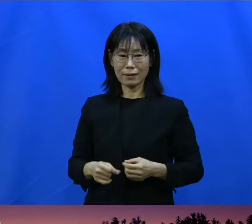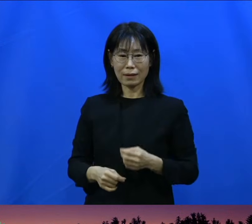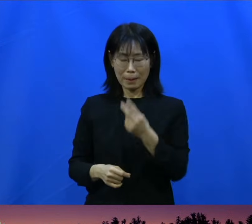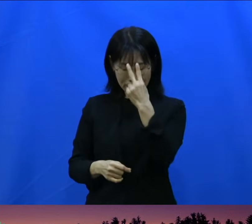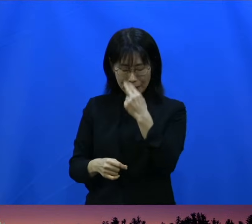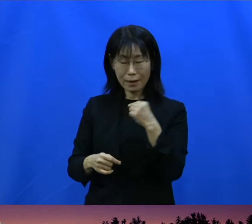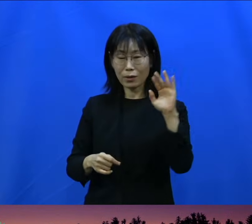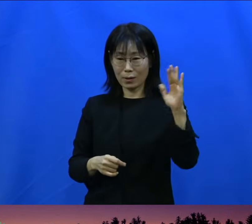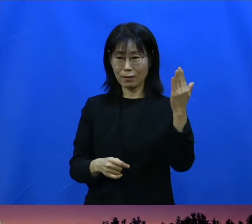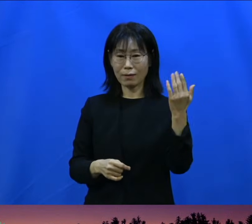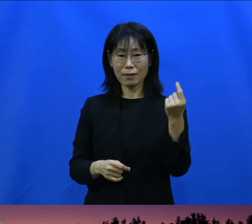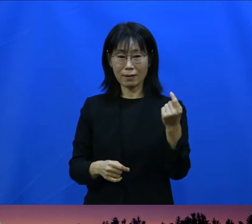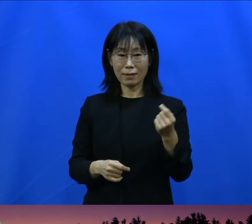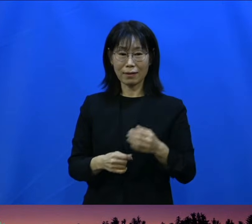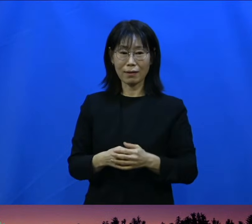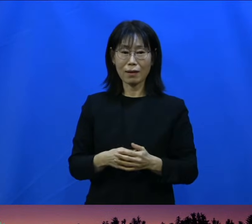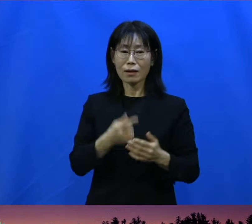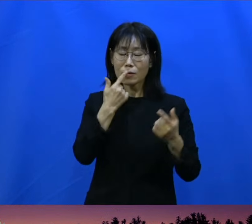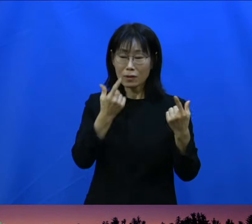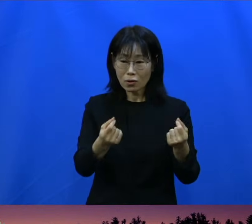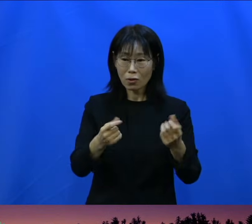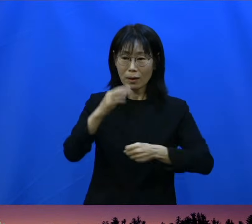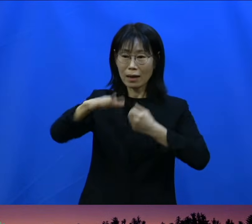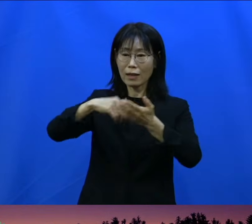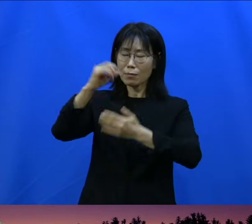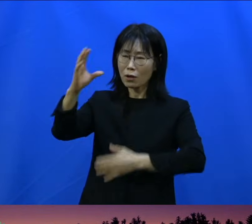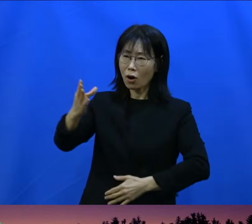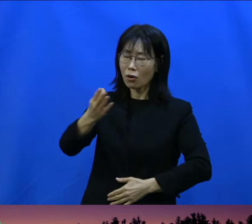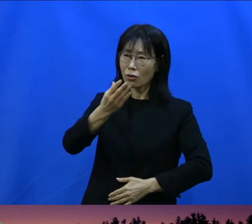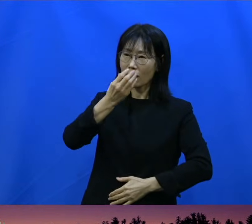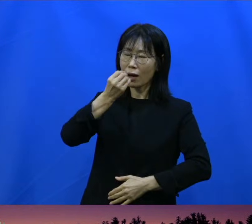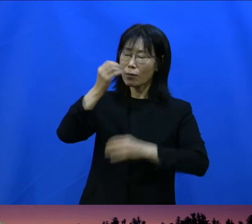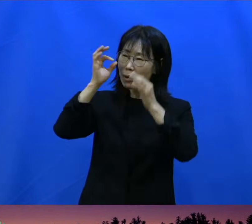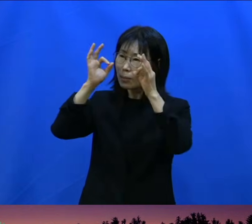살 수가 없어요. 그분의 거룩하심 앞에 우리가 살 수가 없어요.